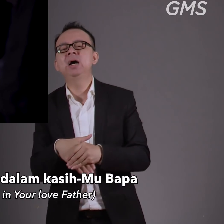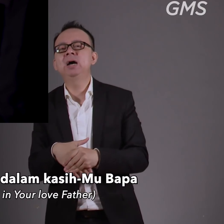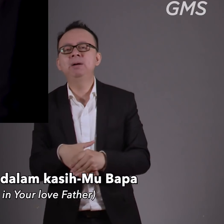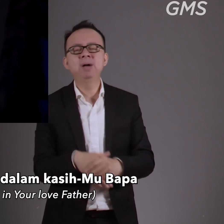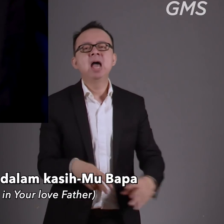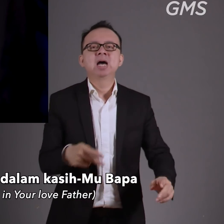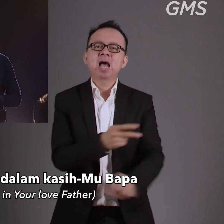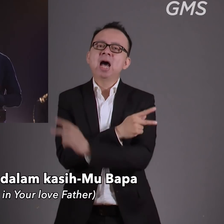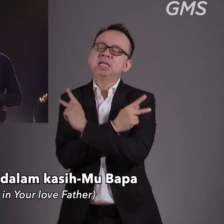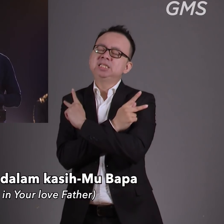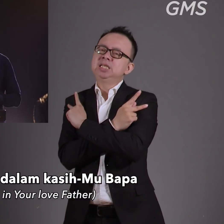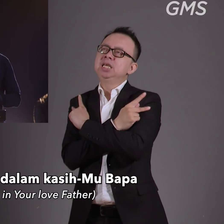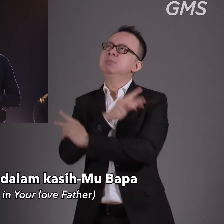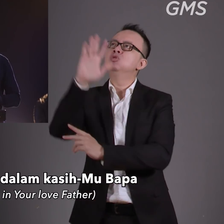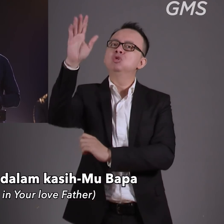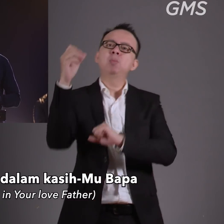dalam